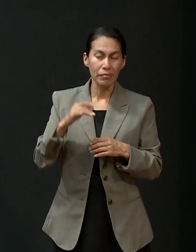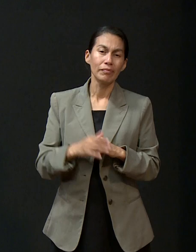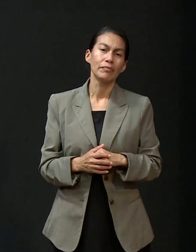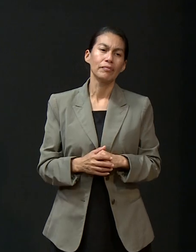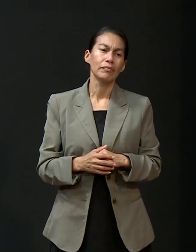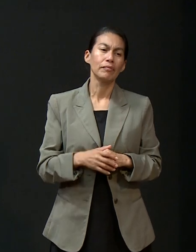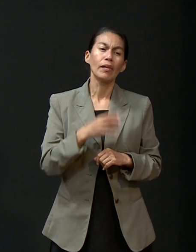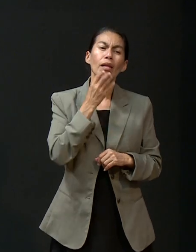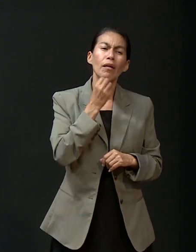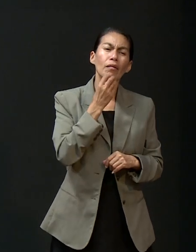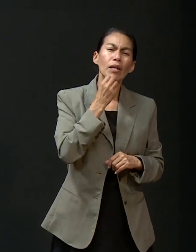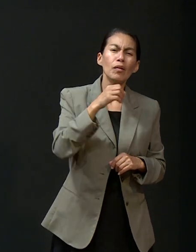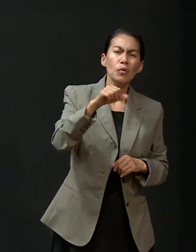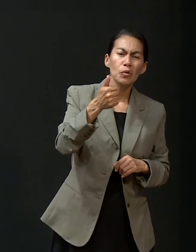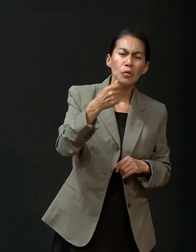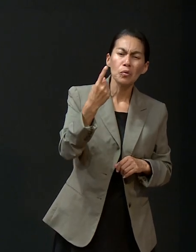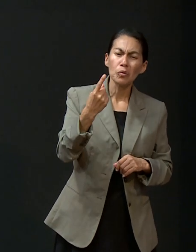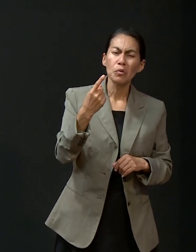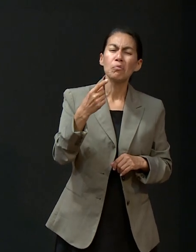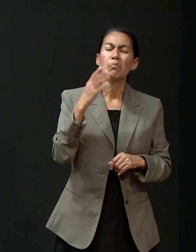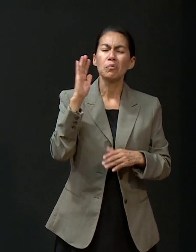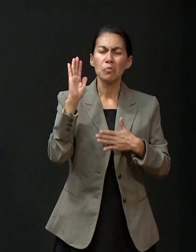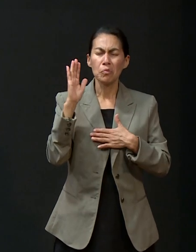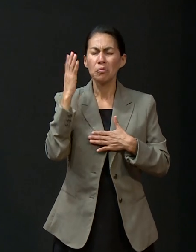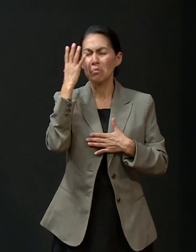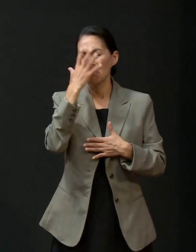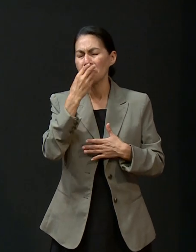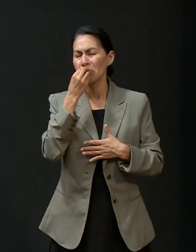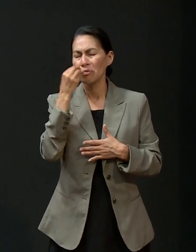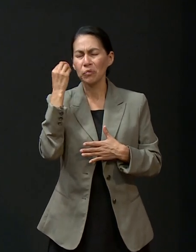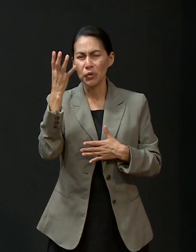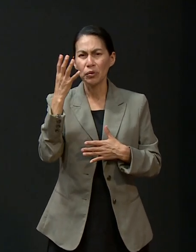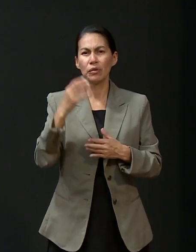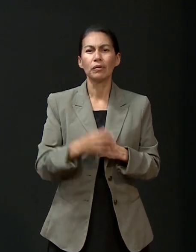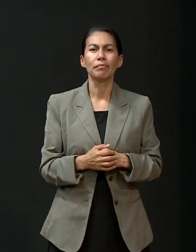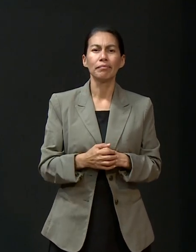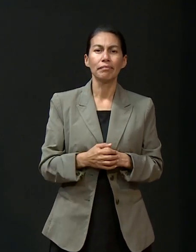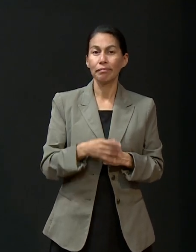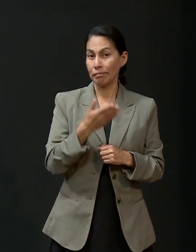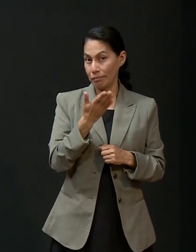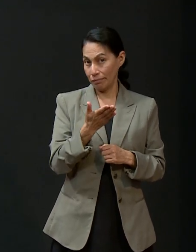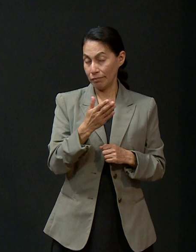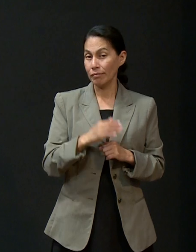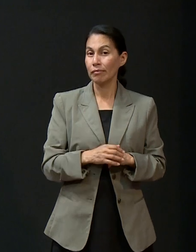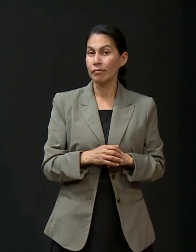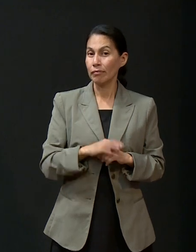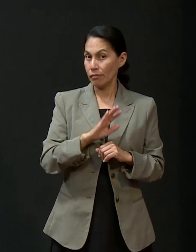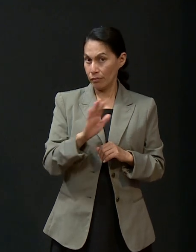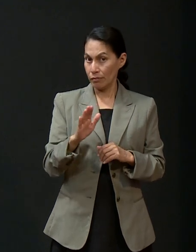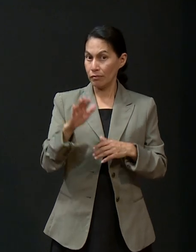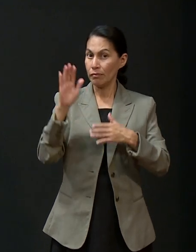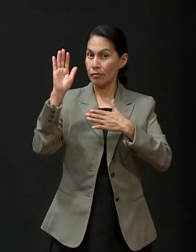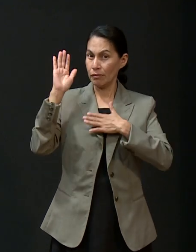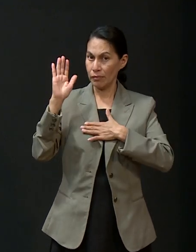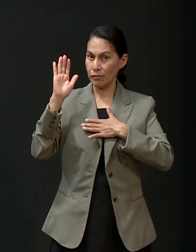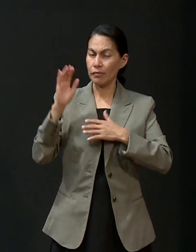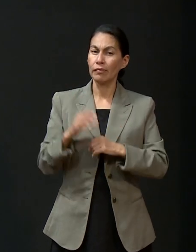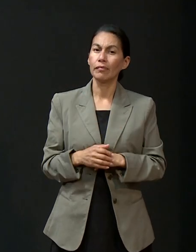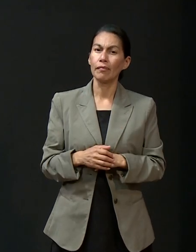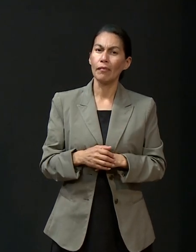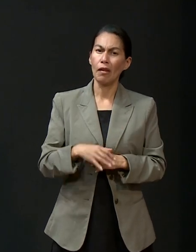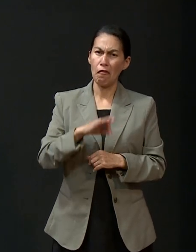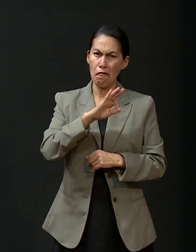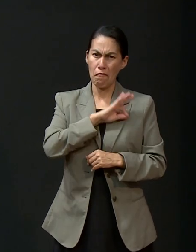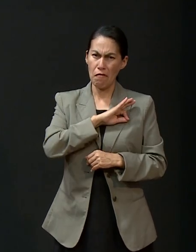no se ven Hebreos 11 1 Muy bien Hermosa promesa Gracias por compartirla Queridos Ahí está la